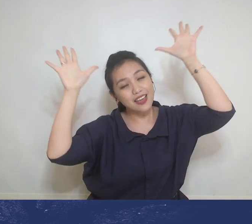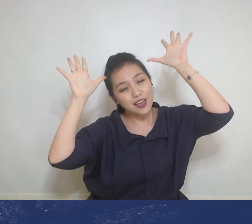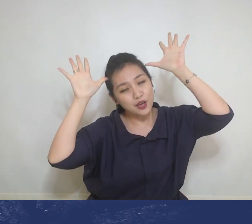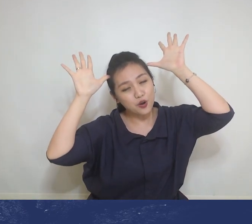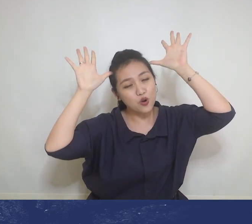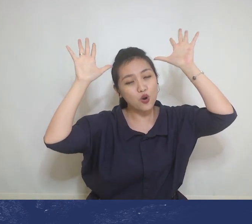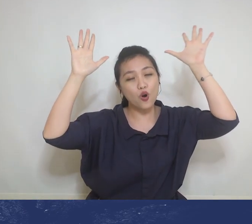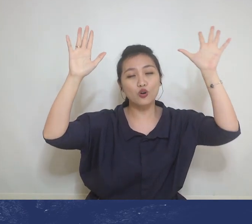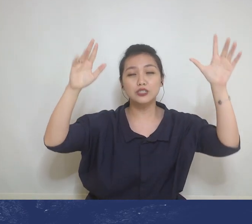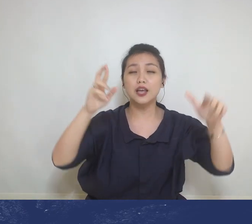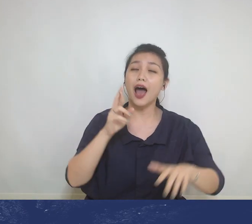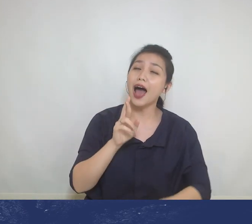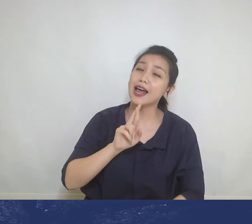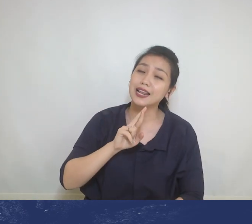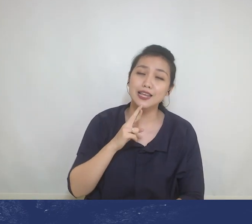seperti